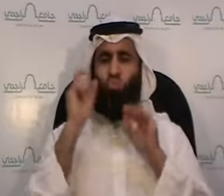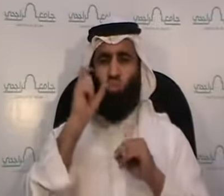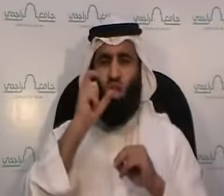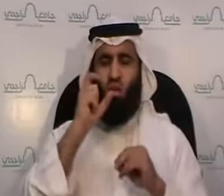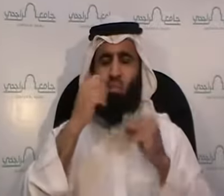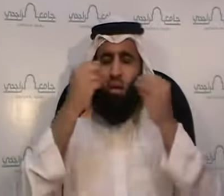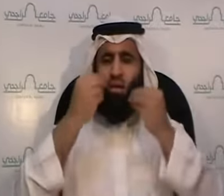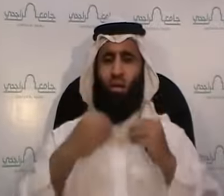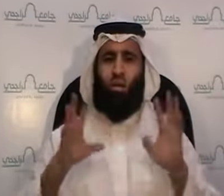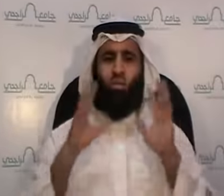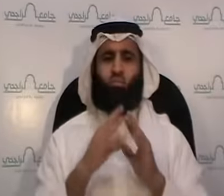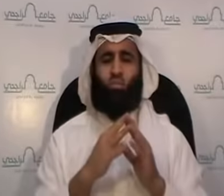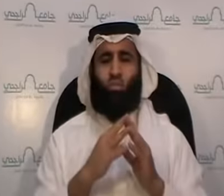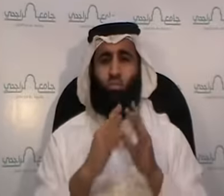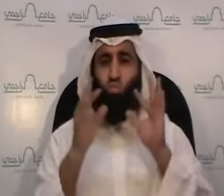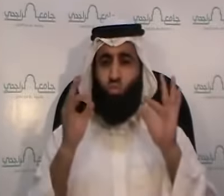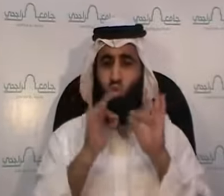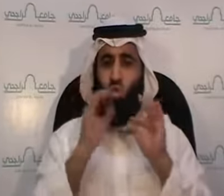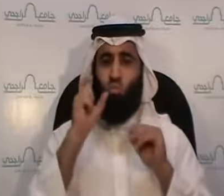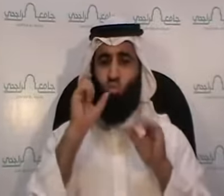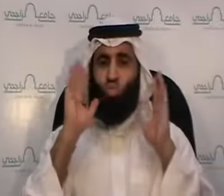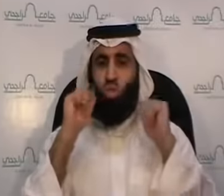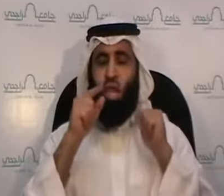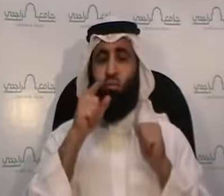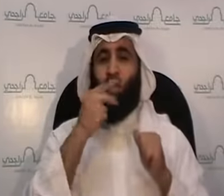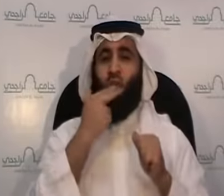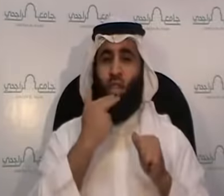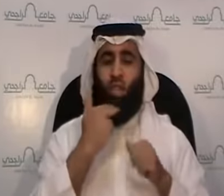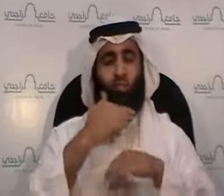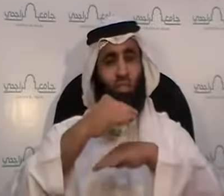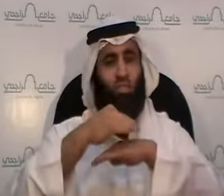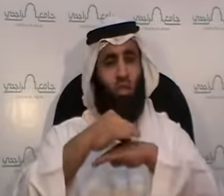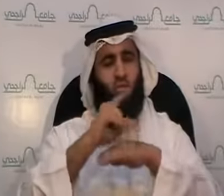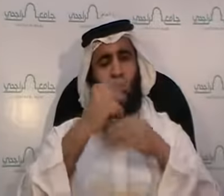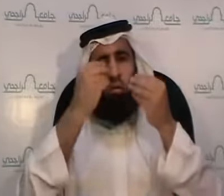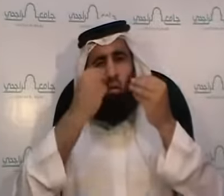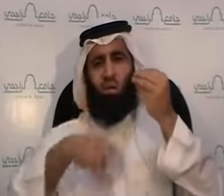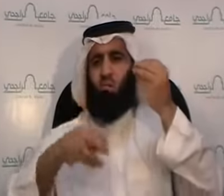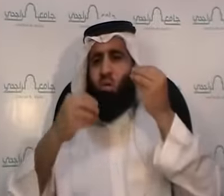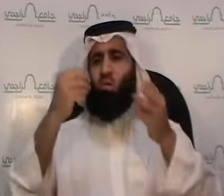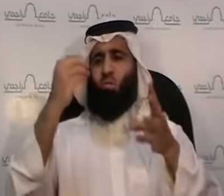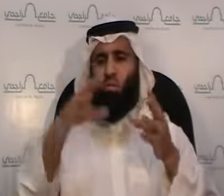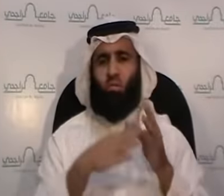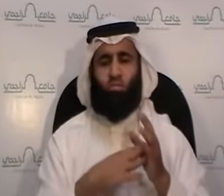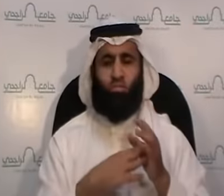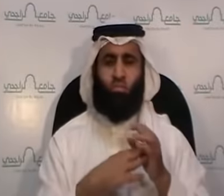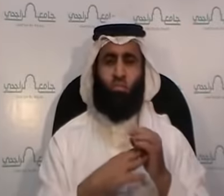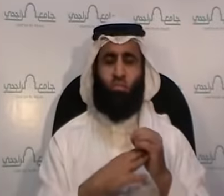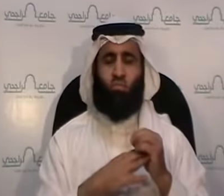أخلاق المجتمع الإسلامي بل والإنساني، وأقامتهم في هذه الحياة مقاماً مضطرباً،